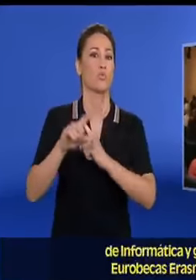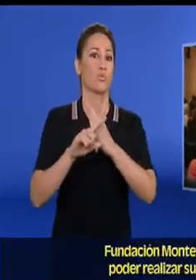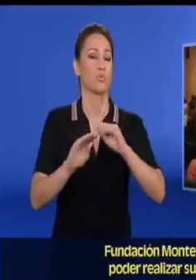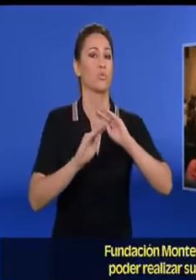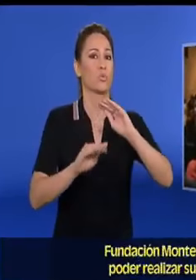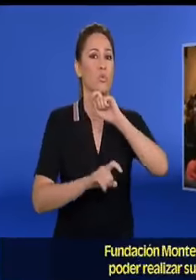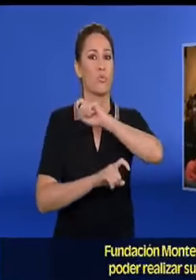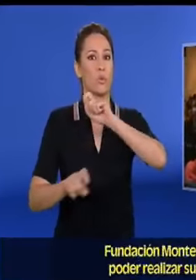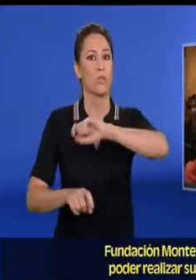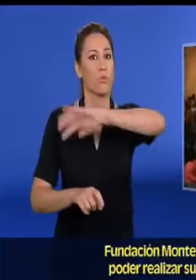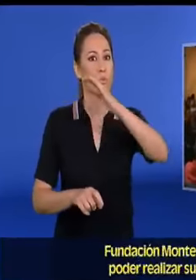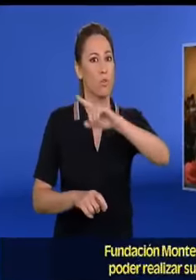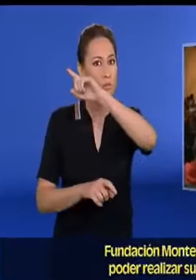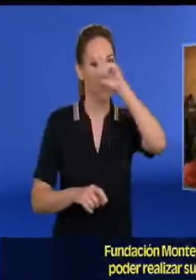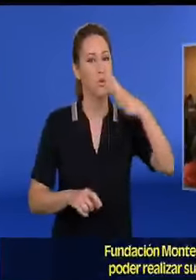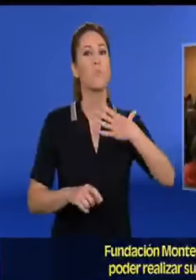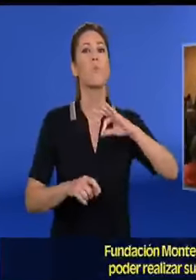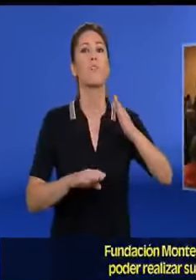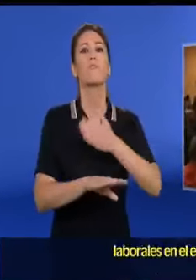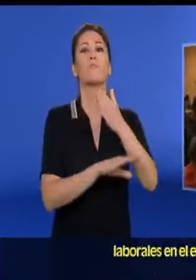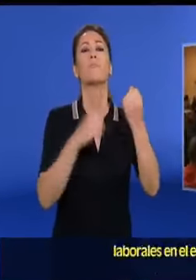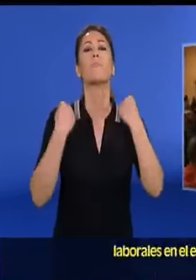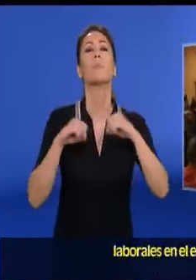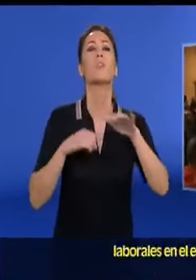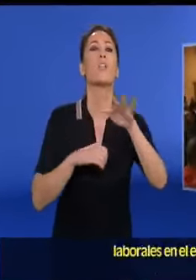Montemadrid va a poder realizar sus prácticas laborales en el extranjero.